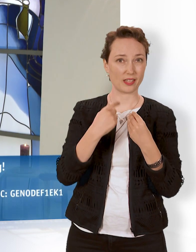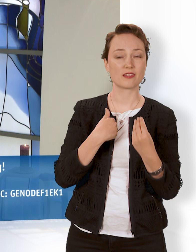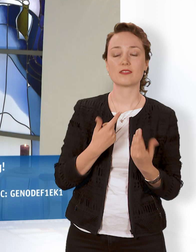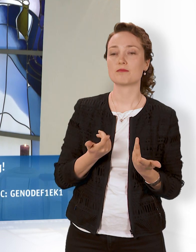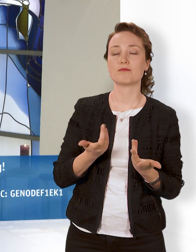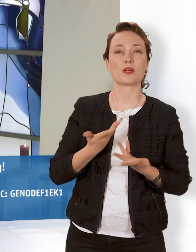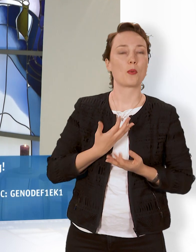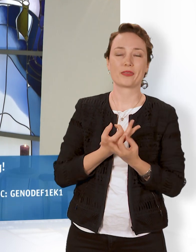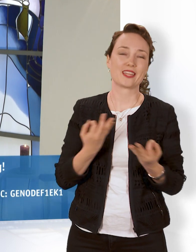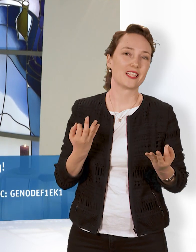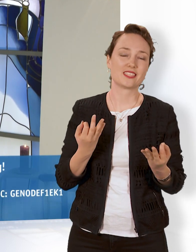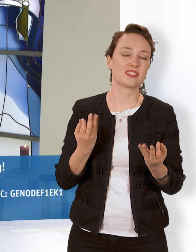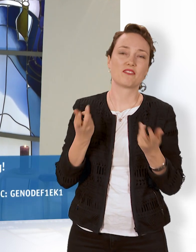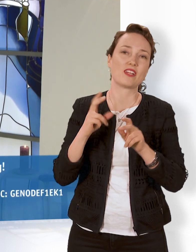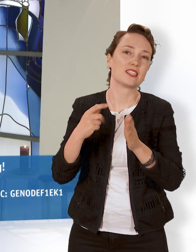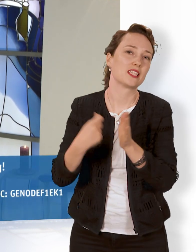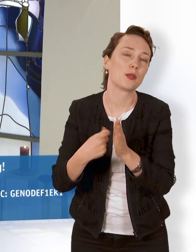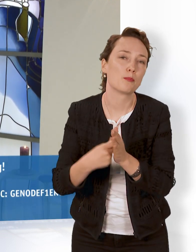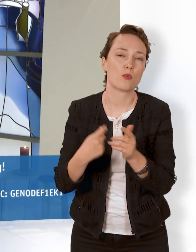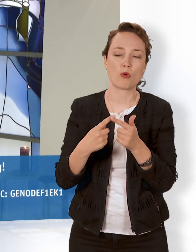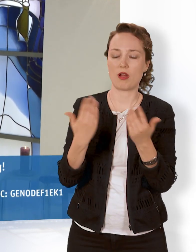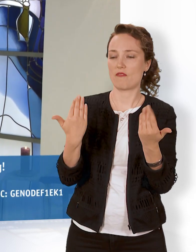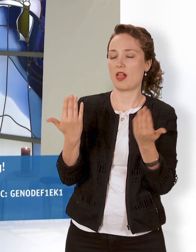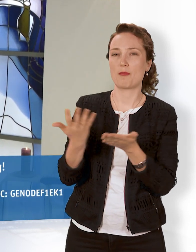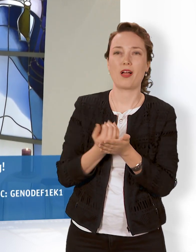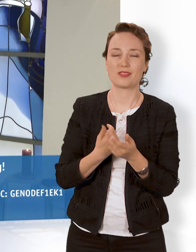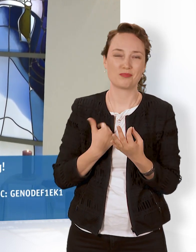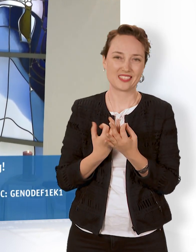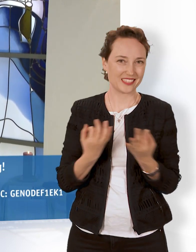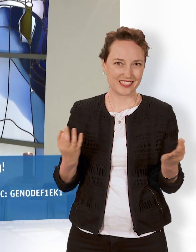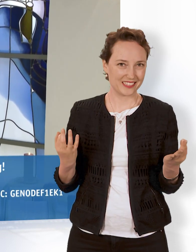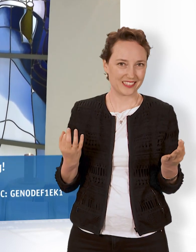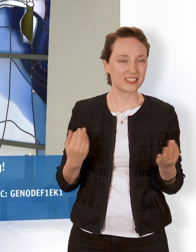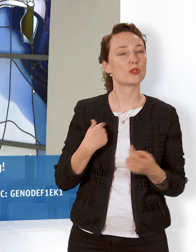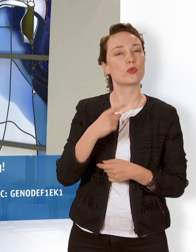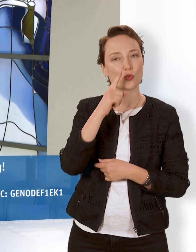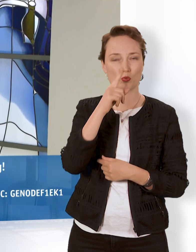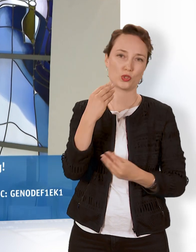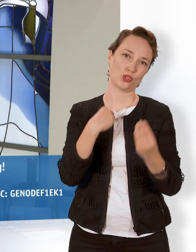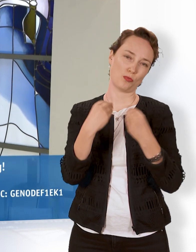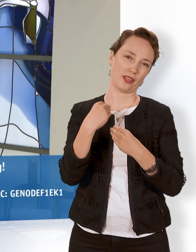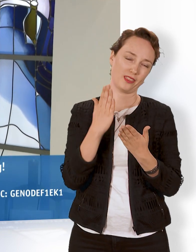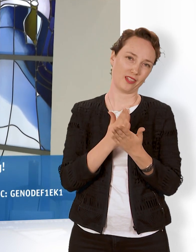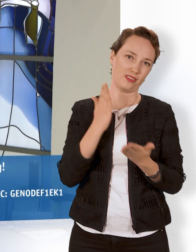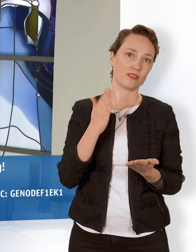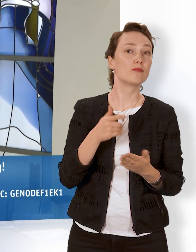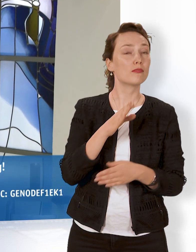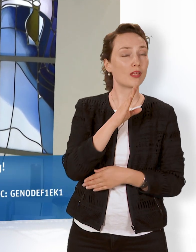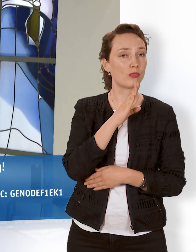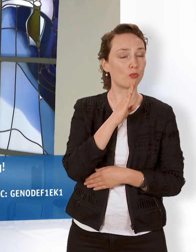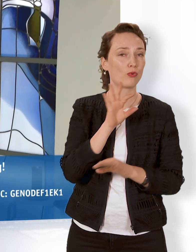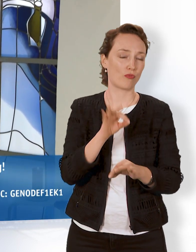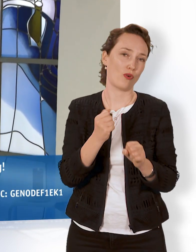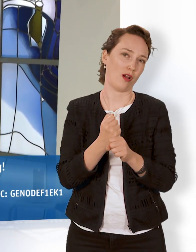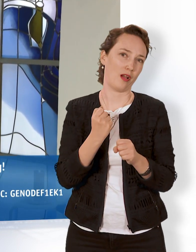keine Fernsehgebühren, wir bekommen keine Werbeeinnahmen, wir bekommen nur Spenden. Das reicht, um diese